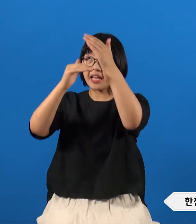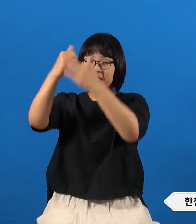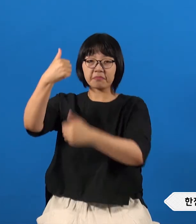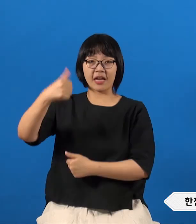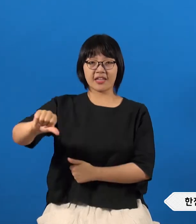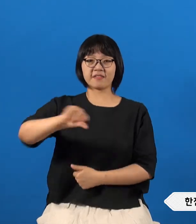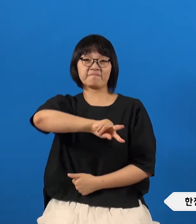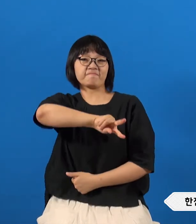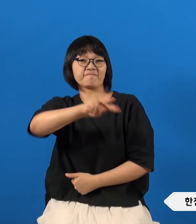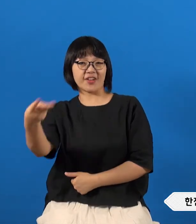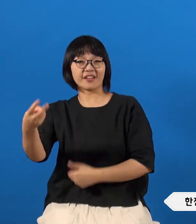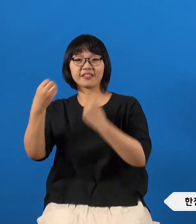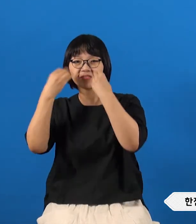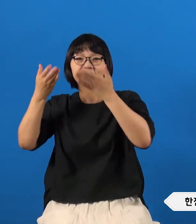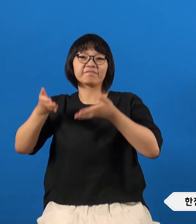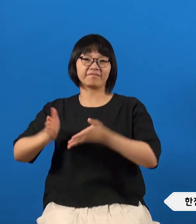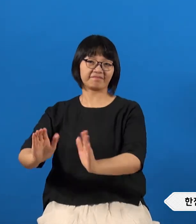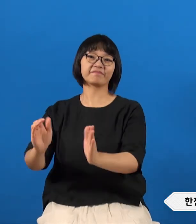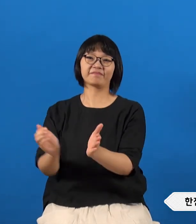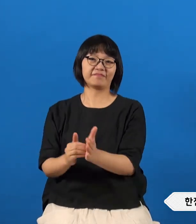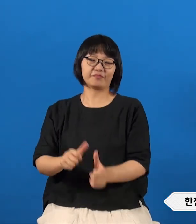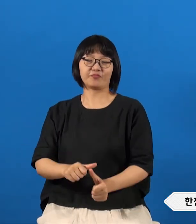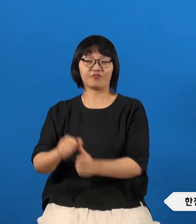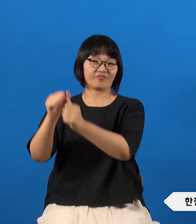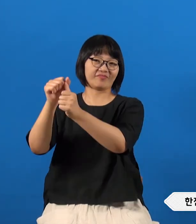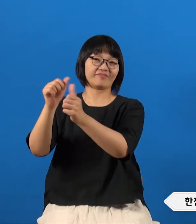거듭났습니다. 구원을 받았습니다.